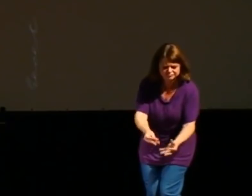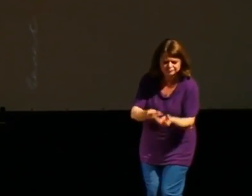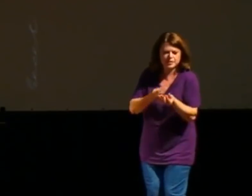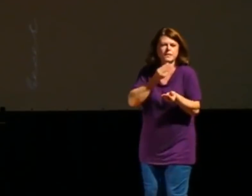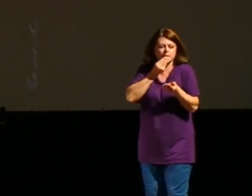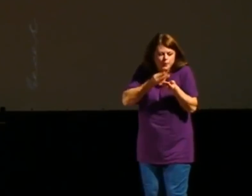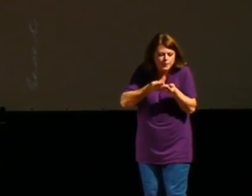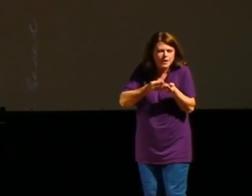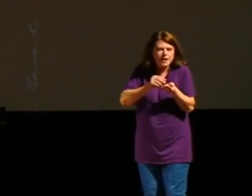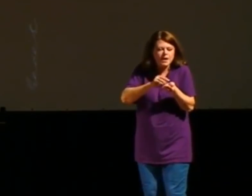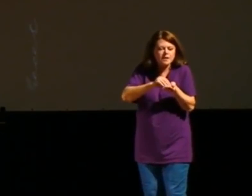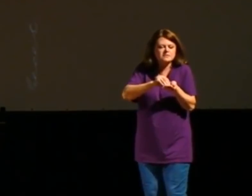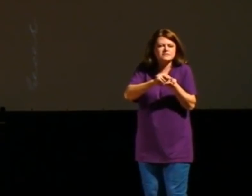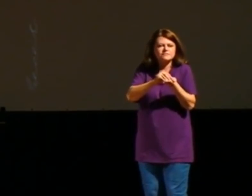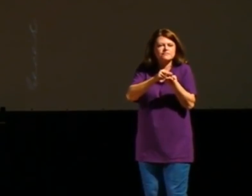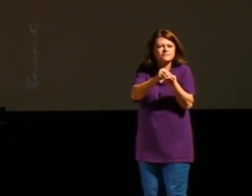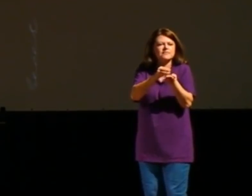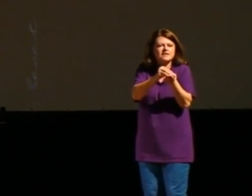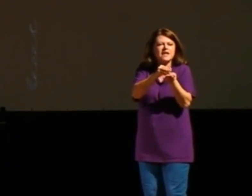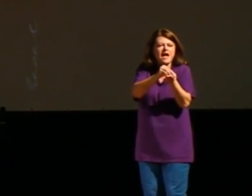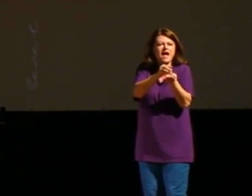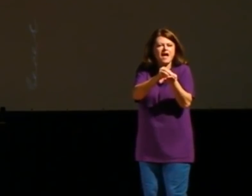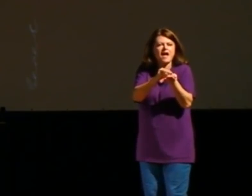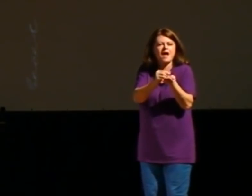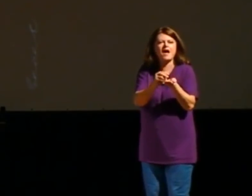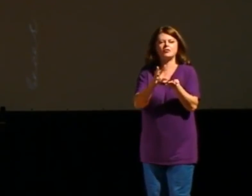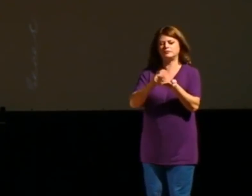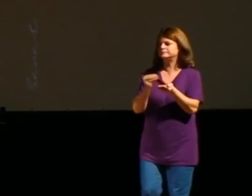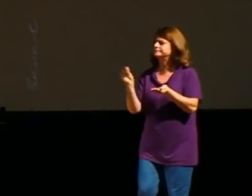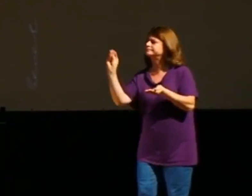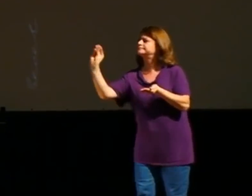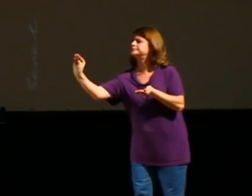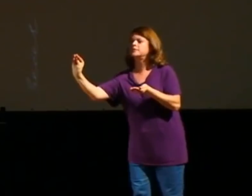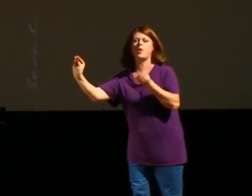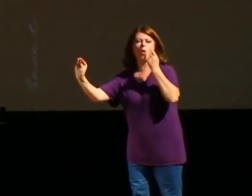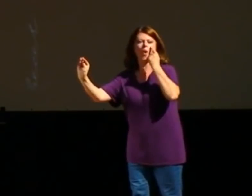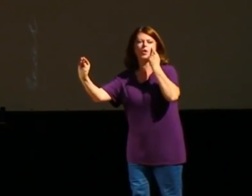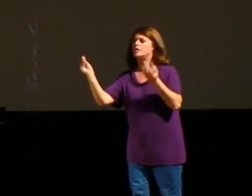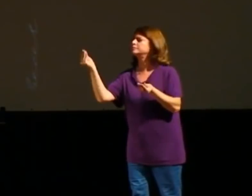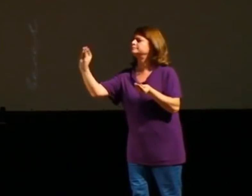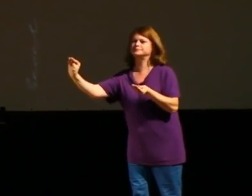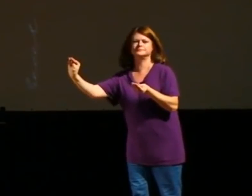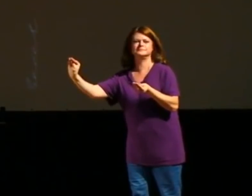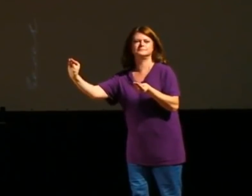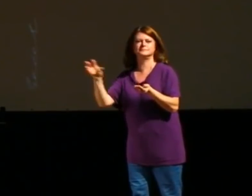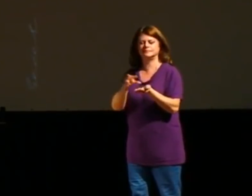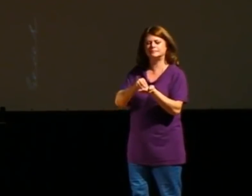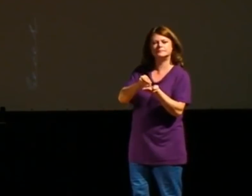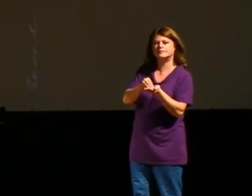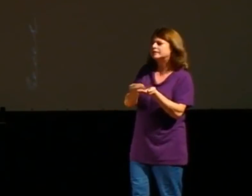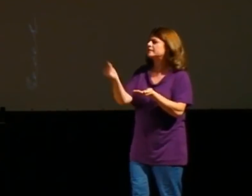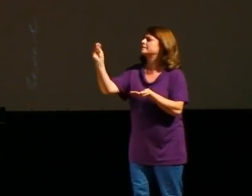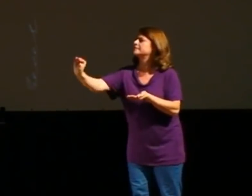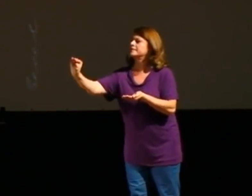terra, enfia no olho daquele menino cego de nascença, que não tinha um globo ocular. E ele fala